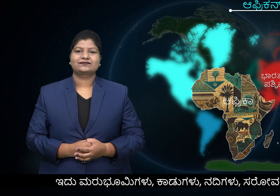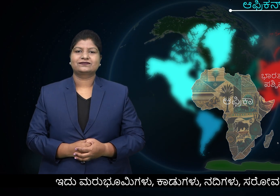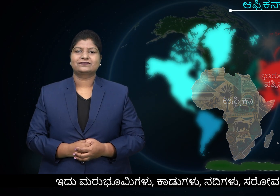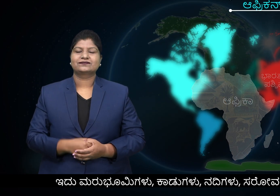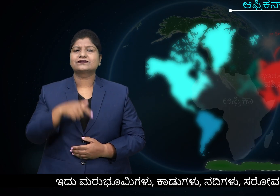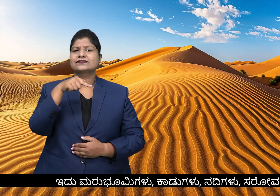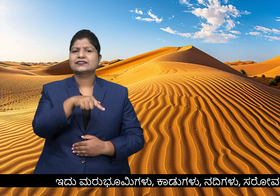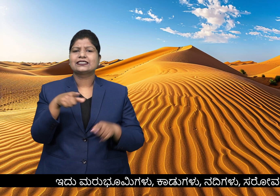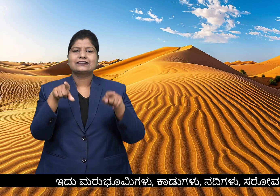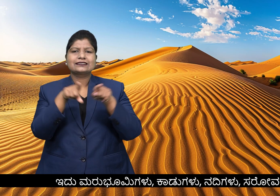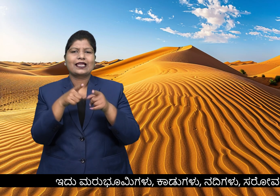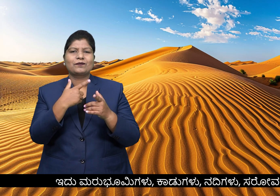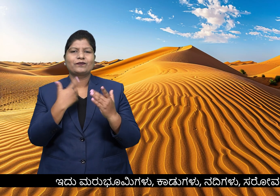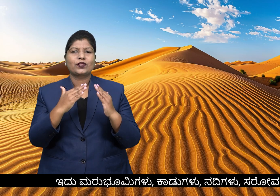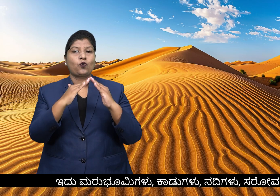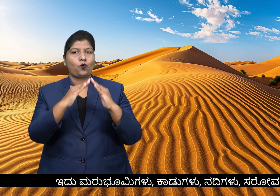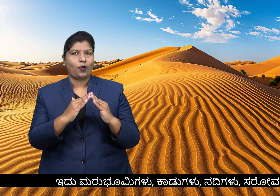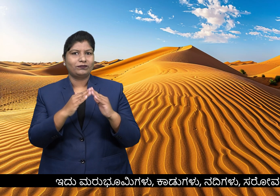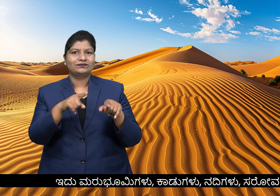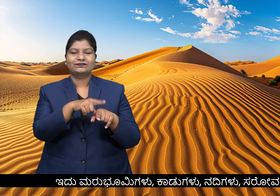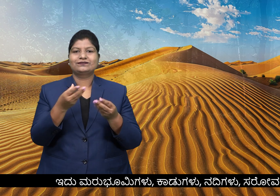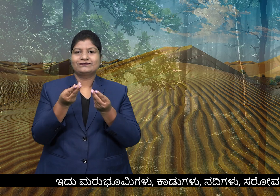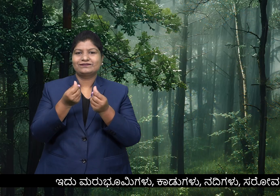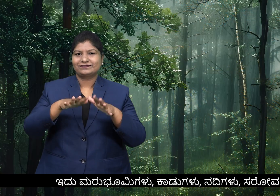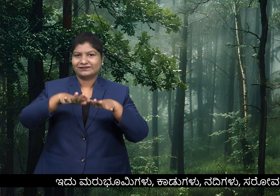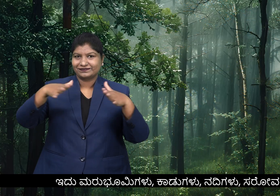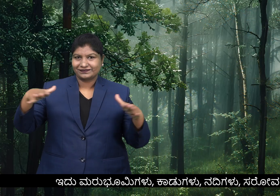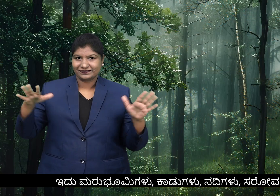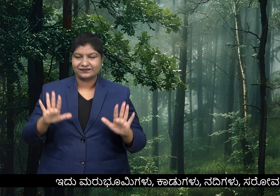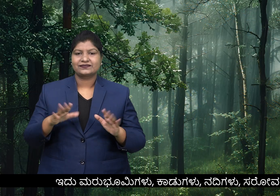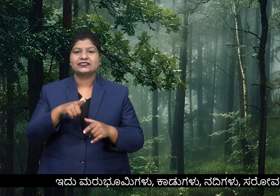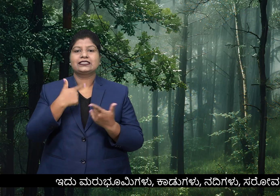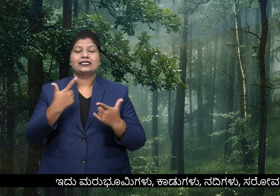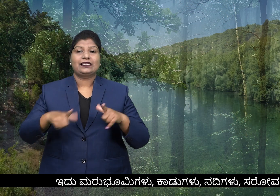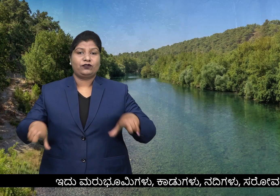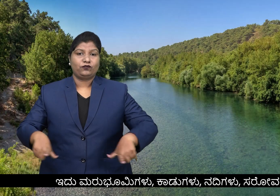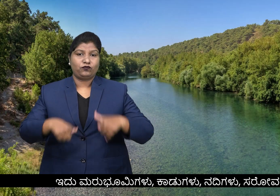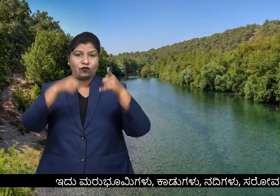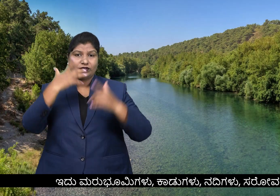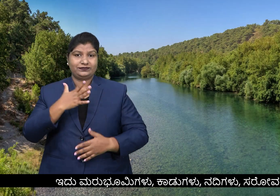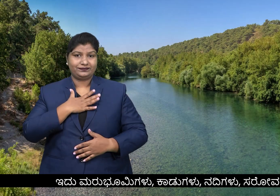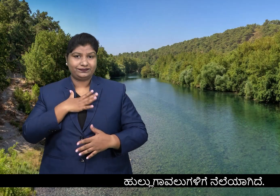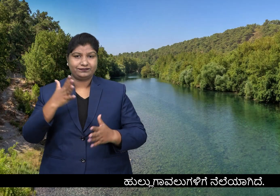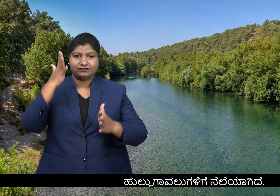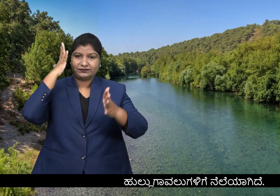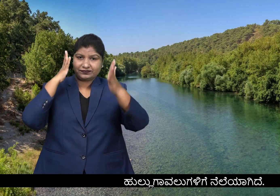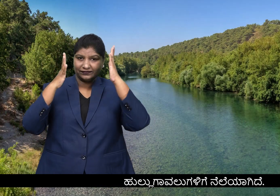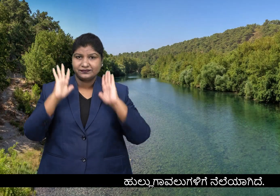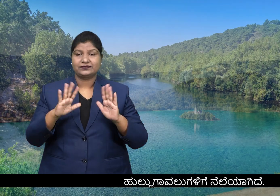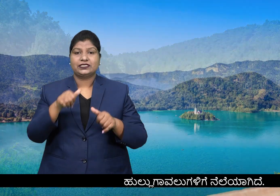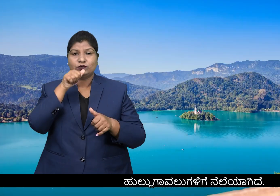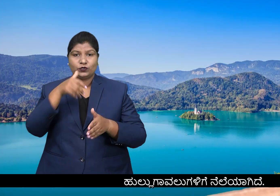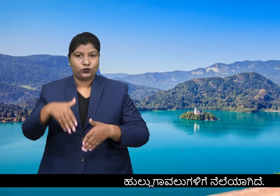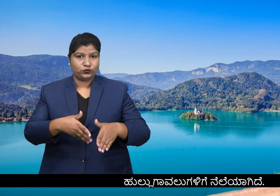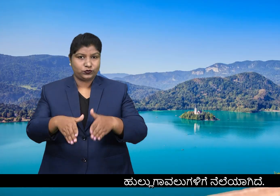ಇದು ಮರುಭೂಮಿಗಳು, ಕಾಡುಗಳು, ನದಿಗಳು, ಸರೋವರಗಳು ಮತ್ತು